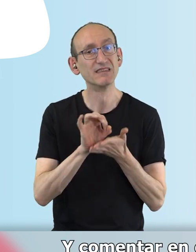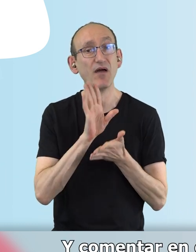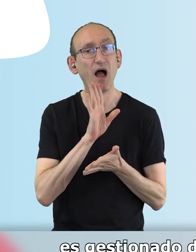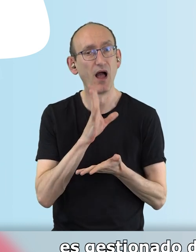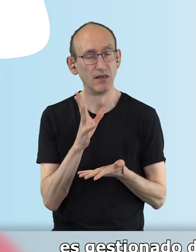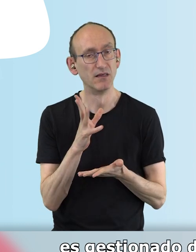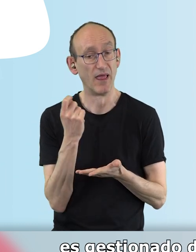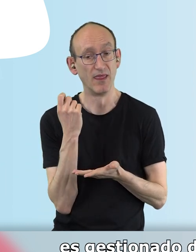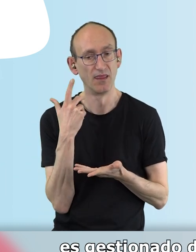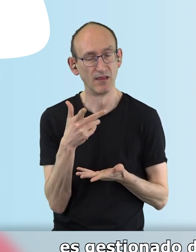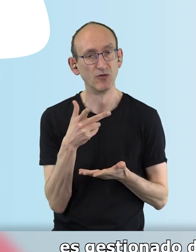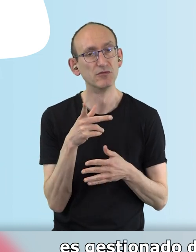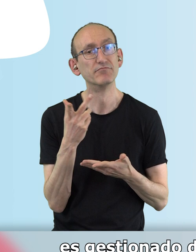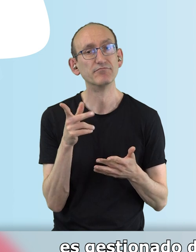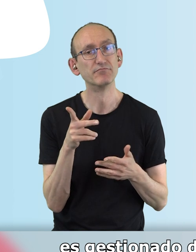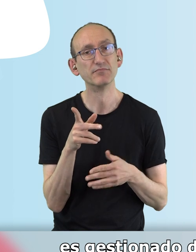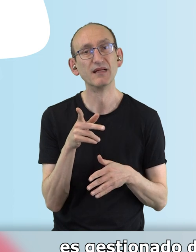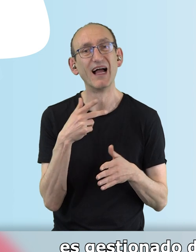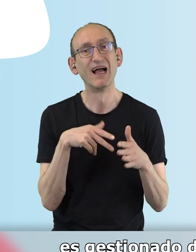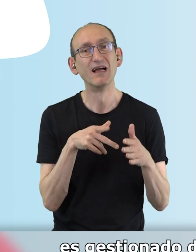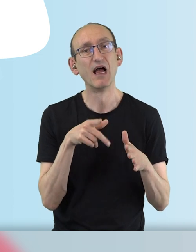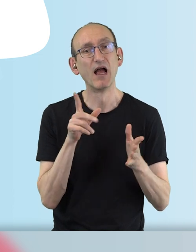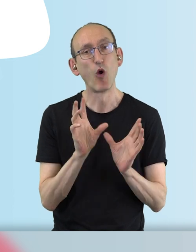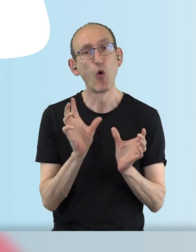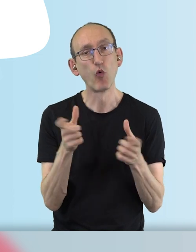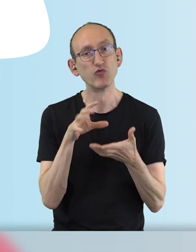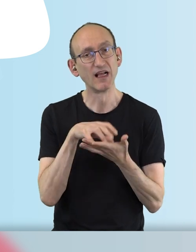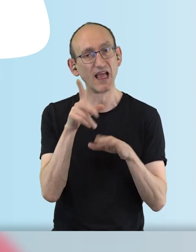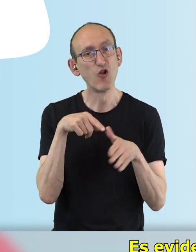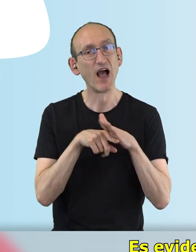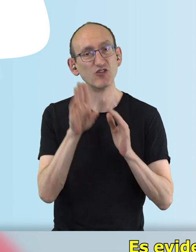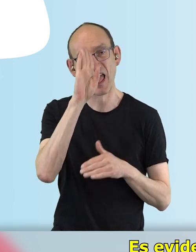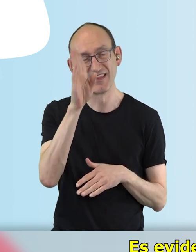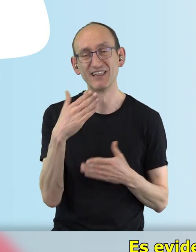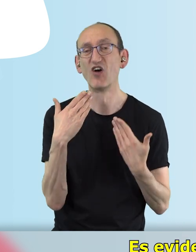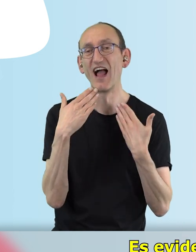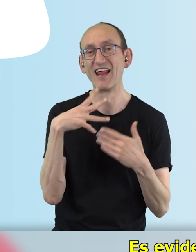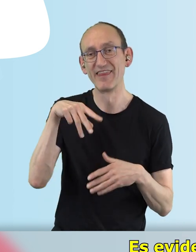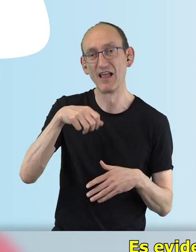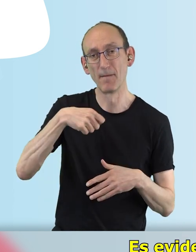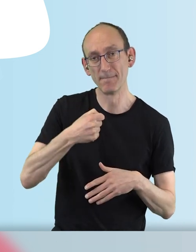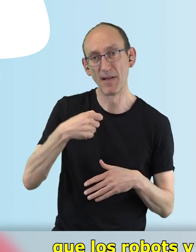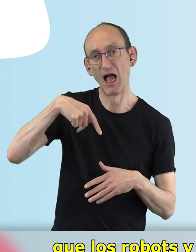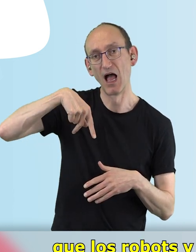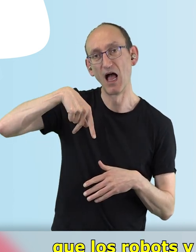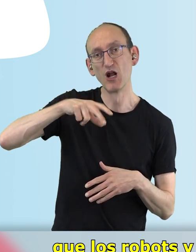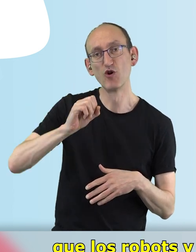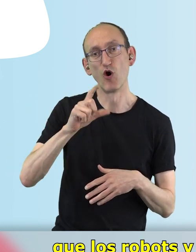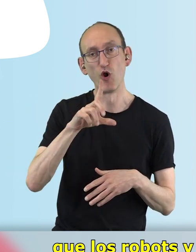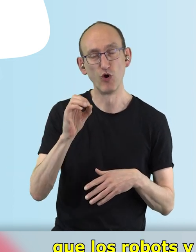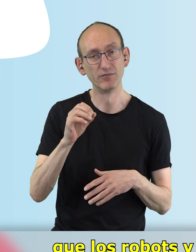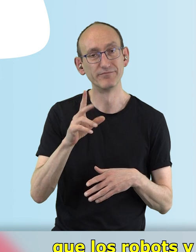servicio recientemente es gestionado directamente por la Junta de Castilla y León. Gracias, Manolo. Es evidente, por lo que estáis comentando, que